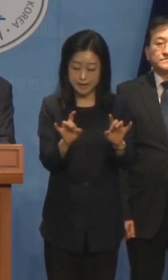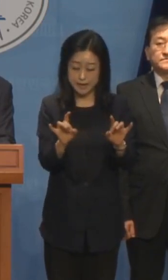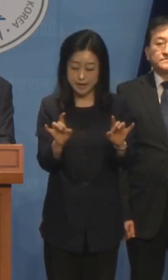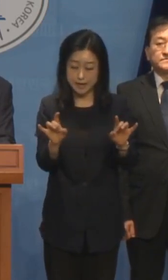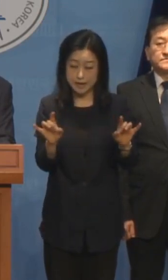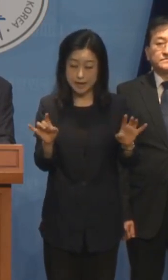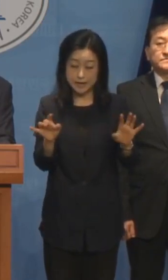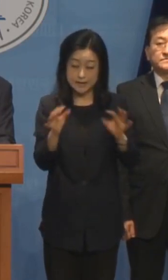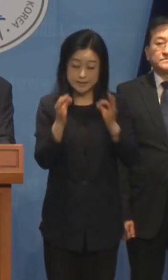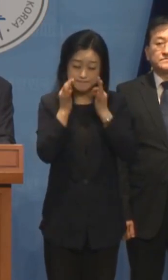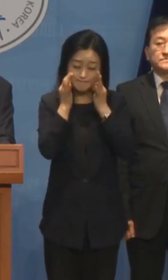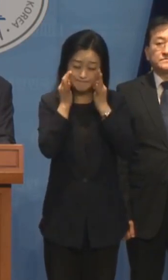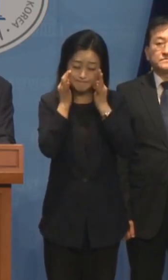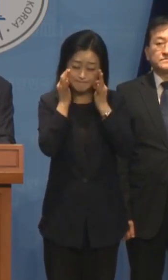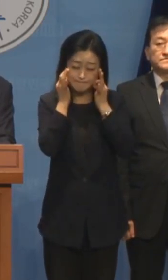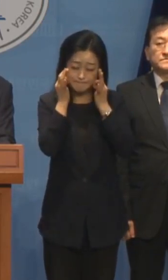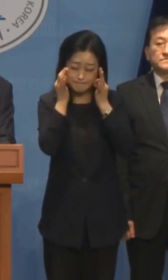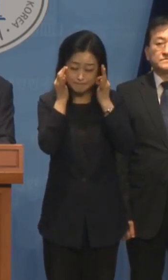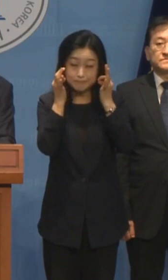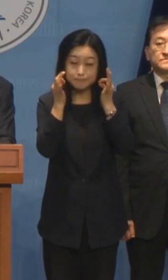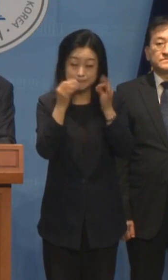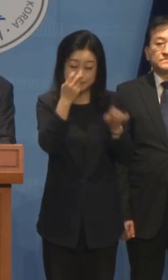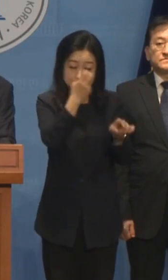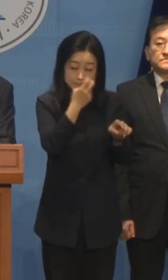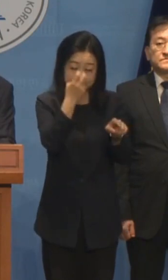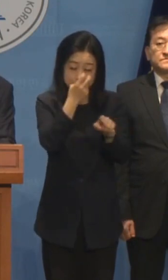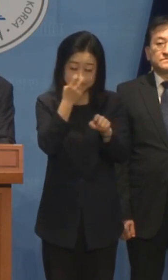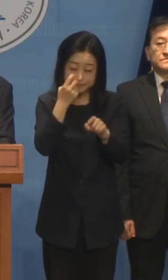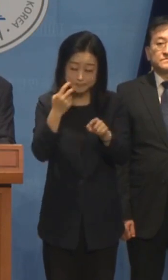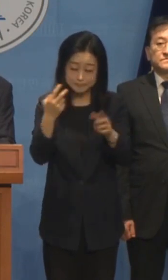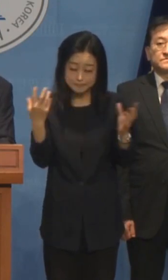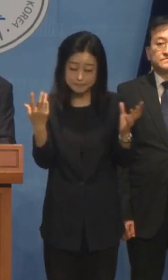모든 역량을 총동원하여 살폈습니다.